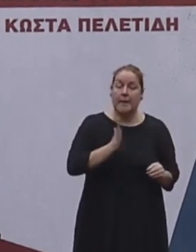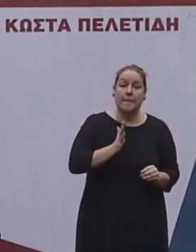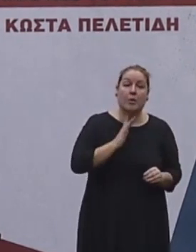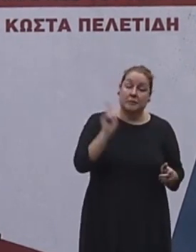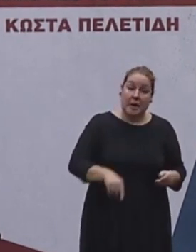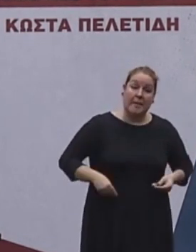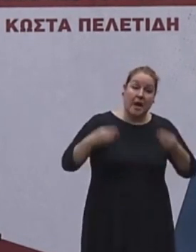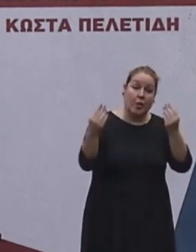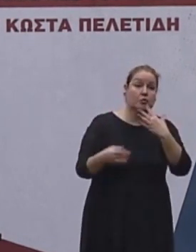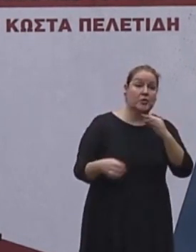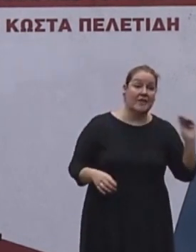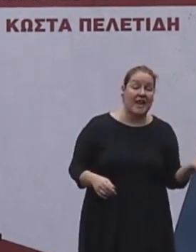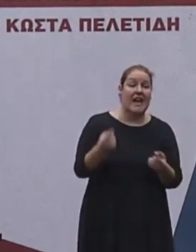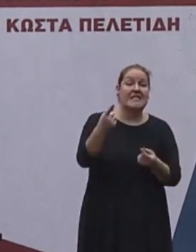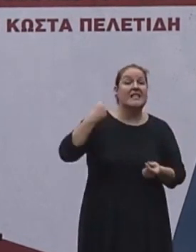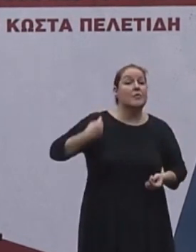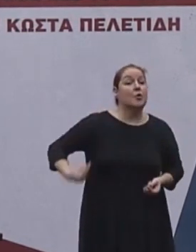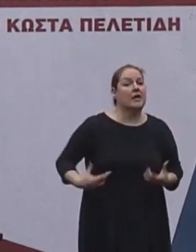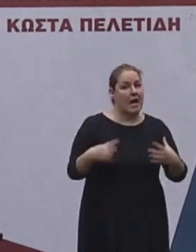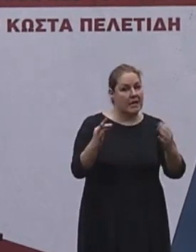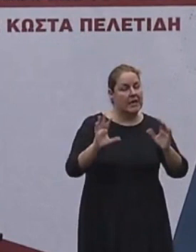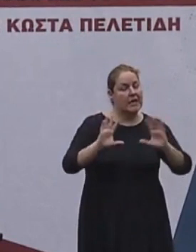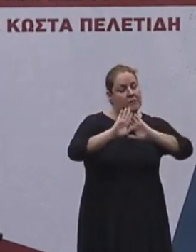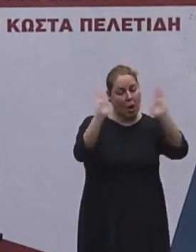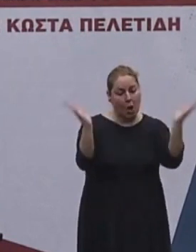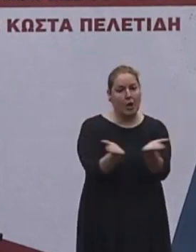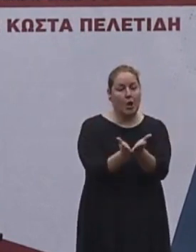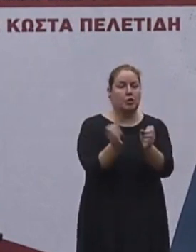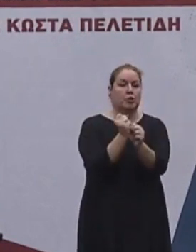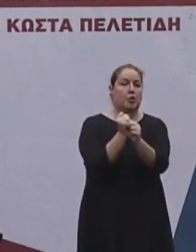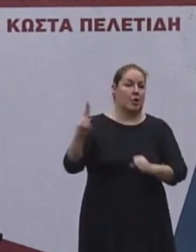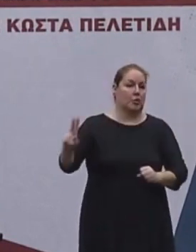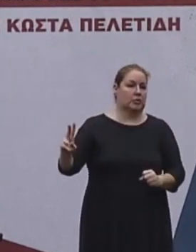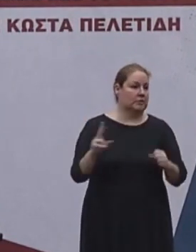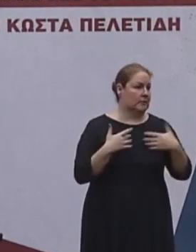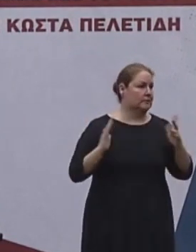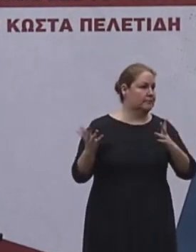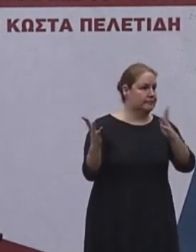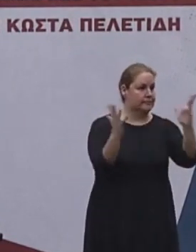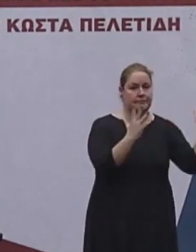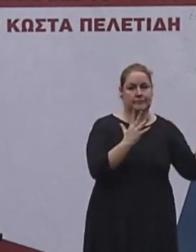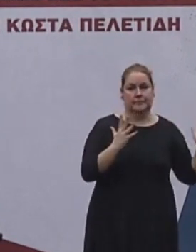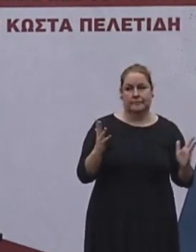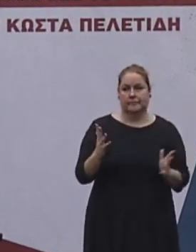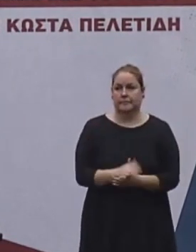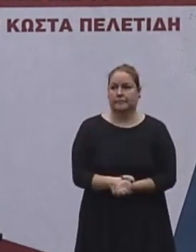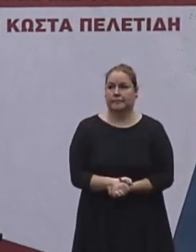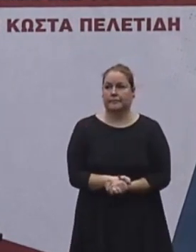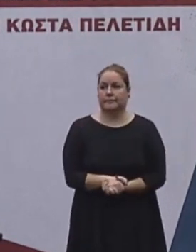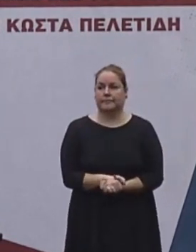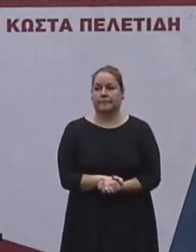δώσουν την ευκαιρία στη Δημοτική Αρχή να ολοκληρώσει το έργο της, να συνεχίσει να είναι